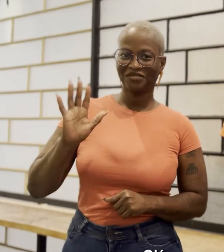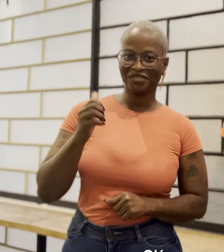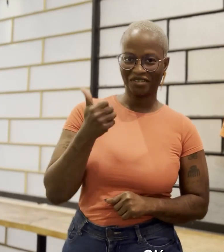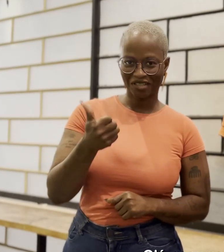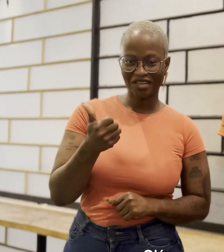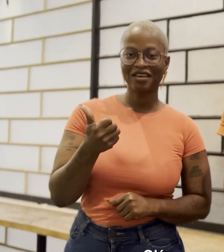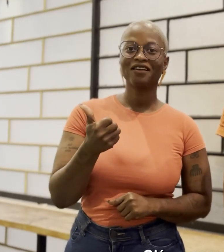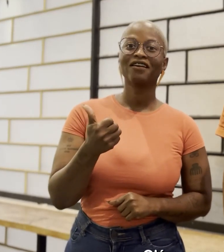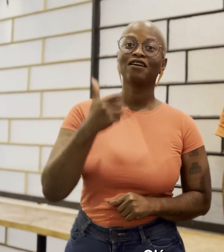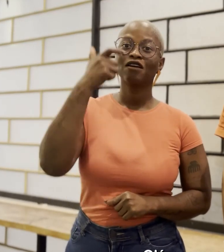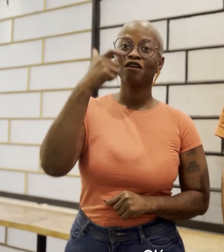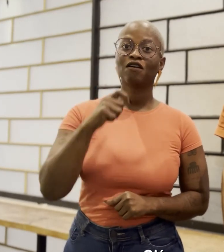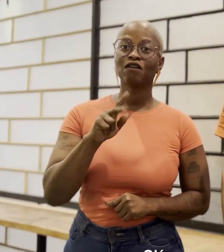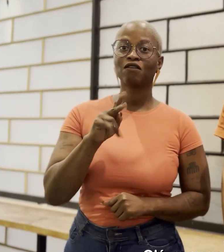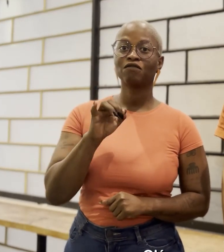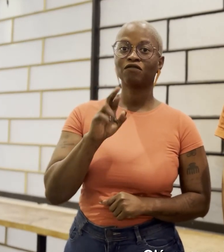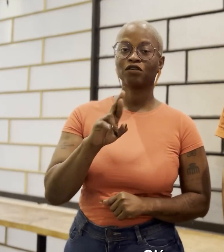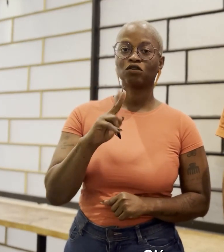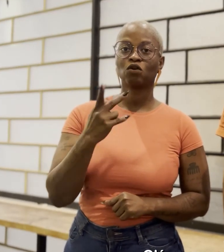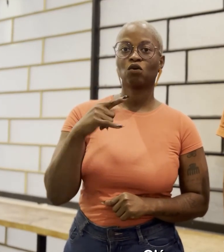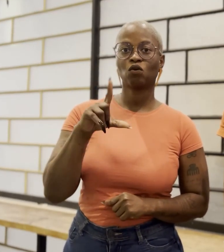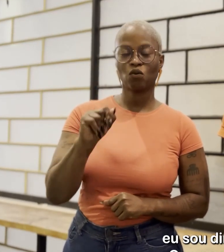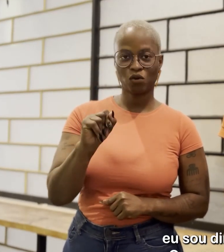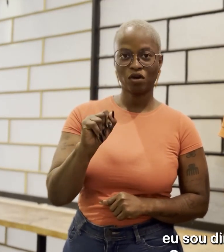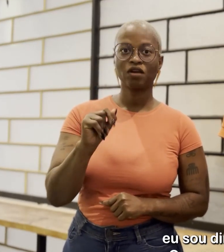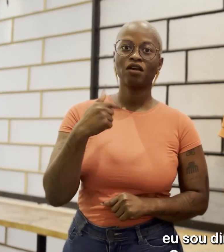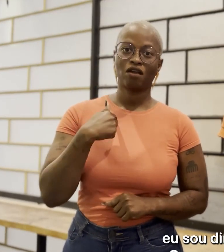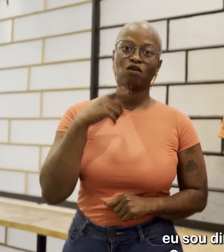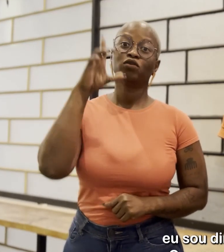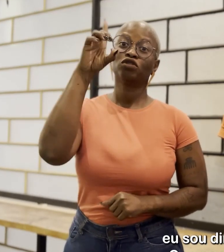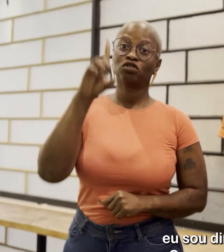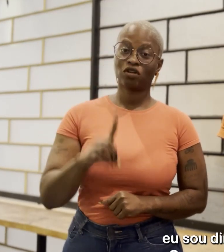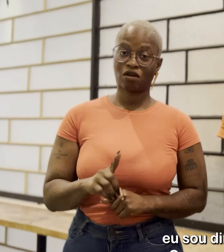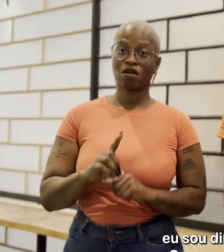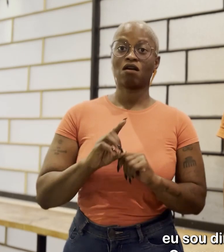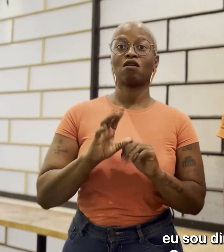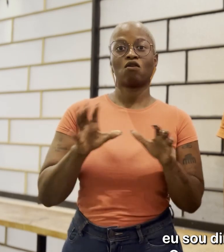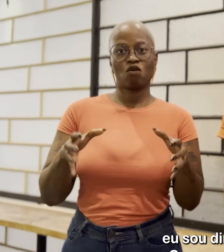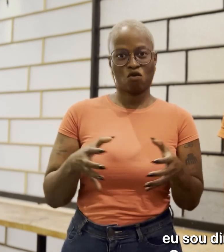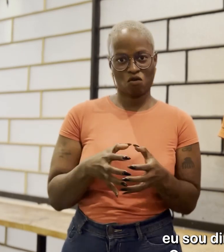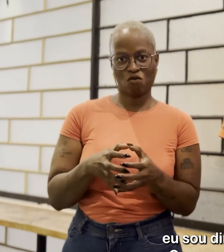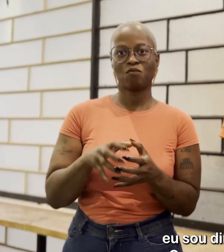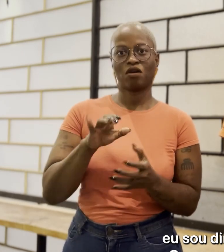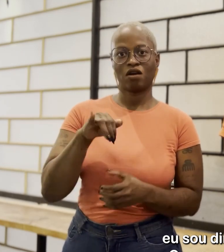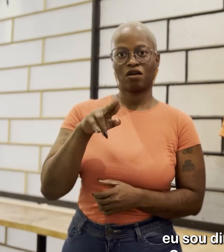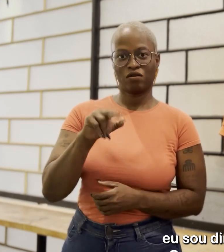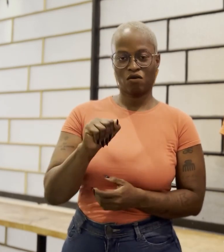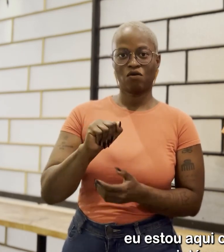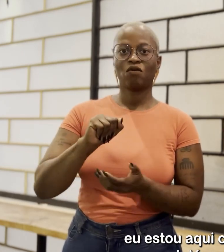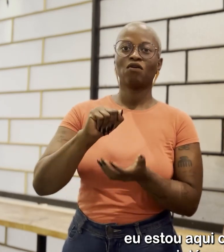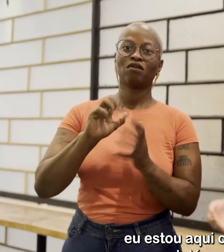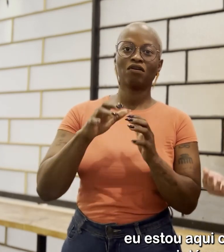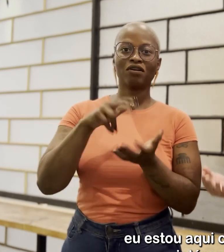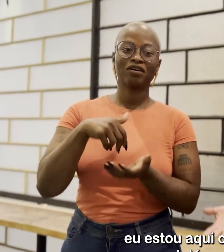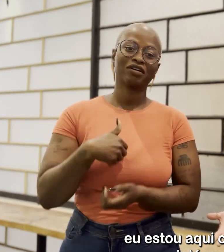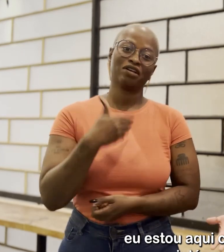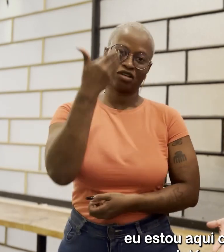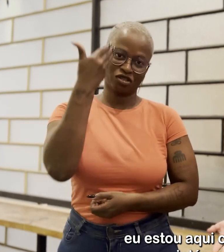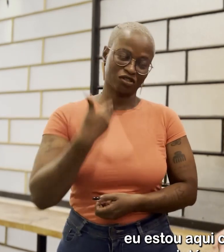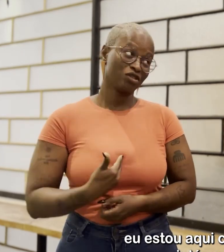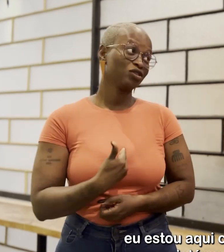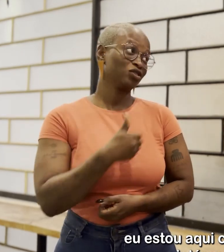Olá, meu nome é Vitor Cunha, eu sou o diretor da Canoa Companhia de Dança. Eu estou aqui com a